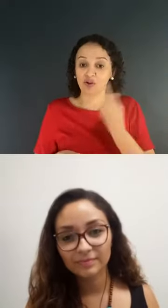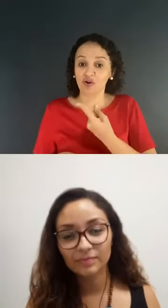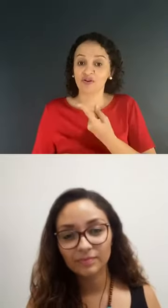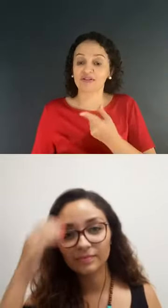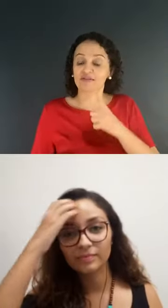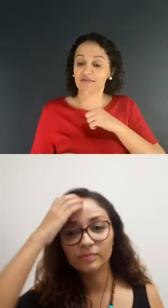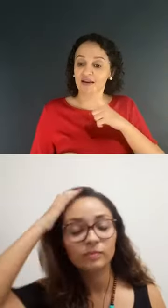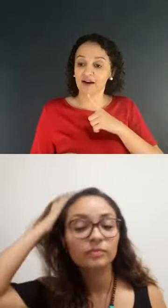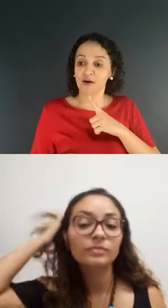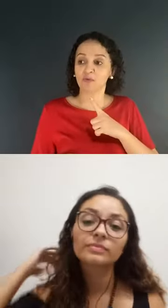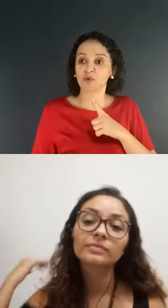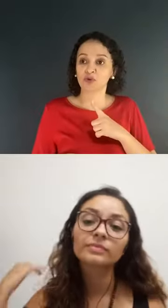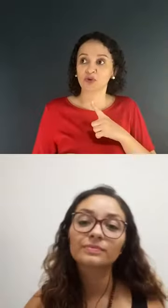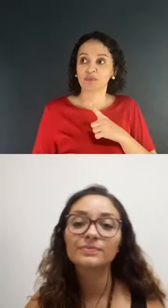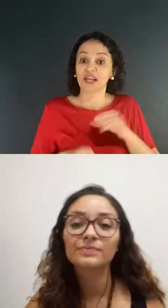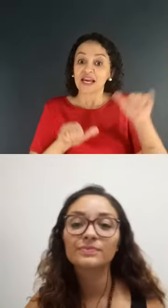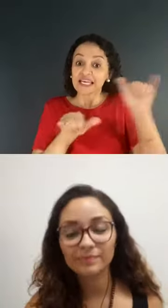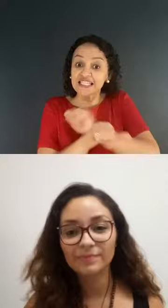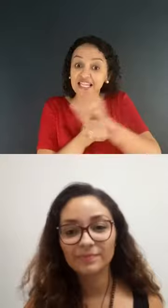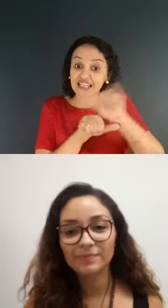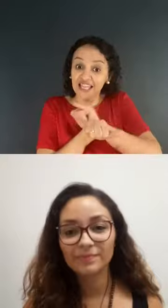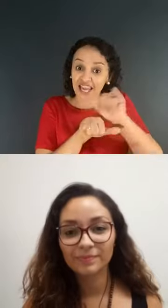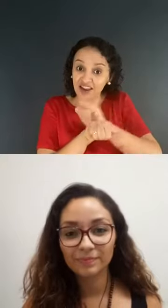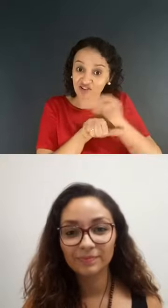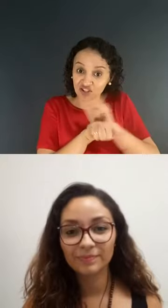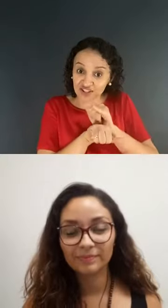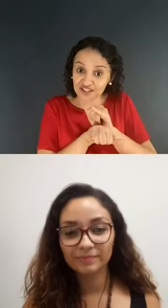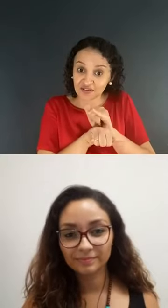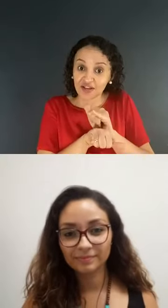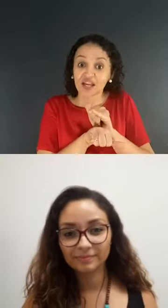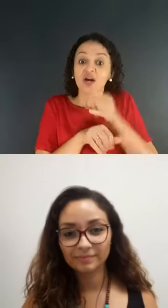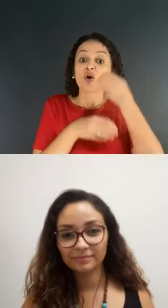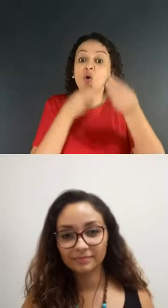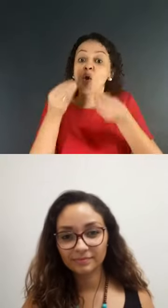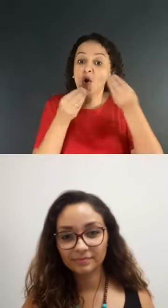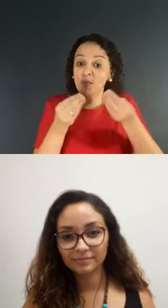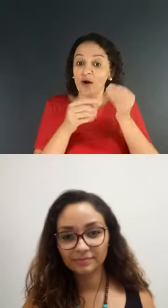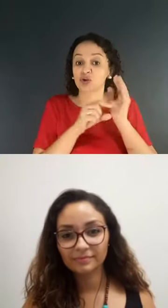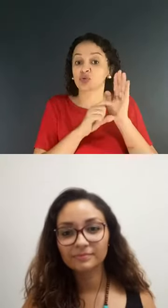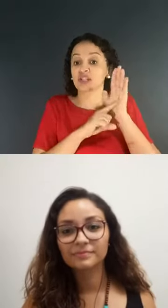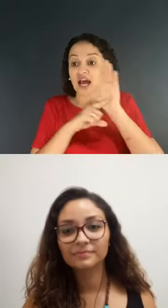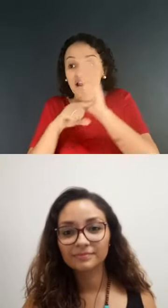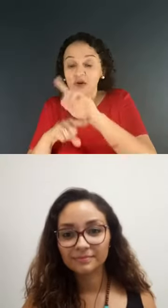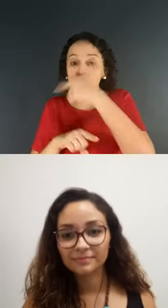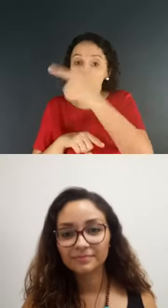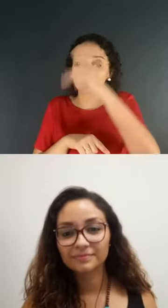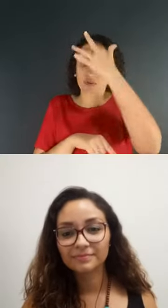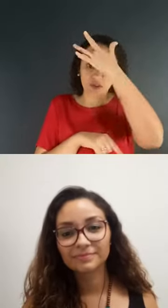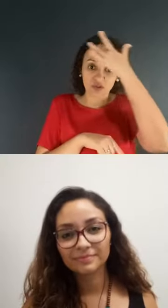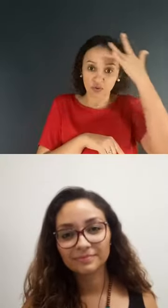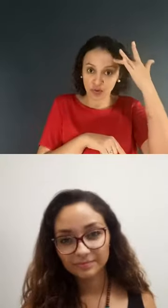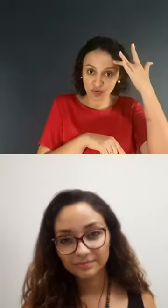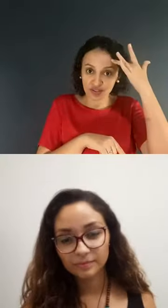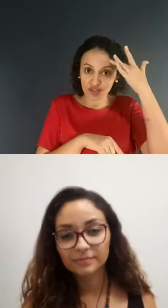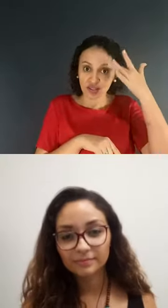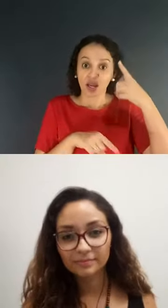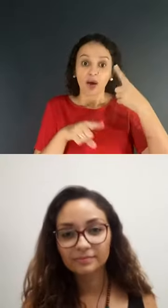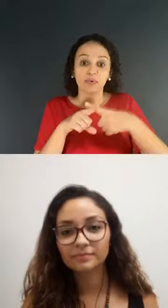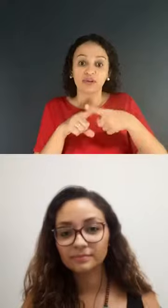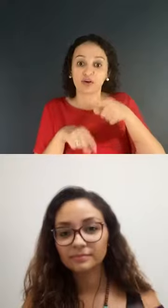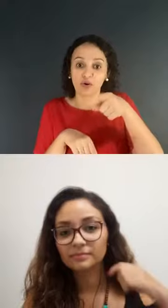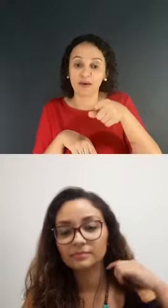para que nós tenhamos estratégias como ajudar outras